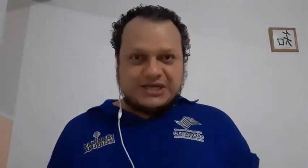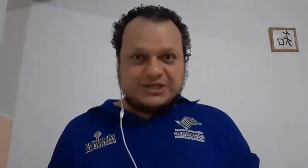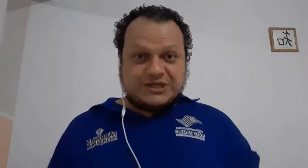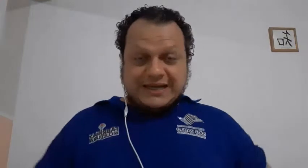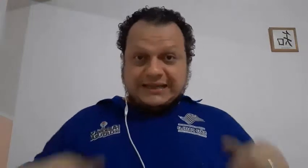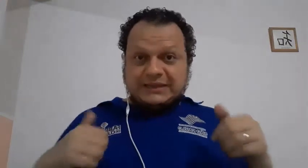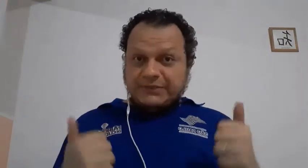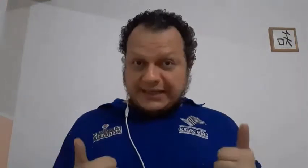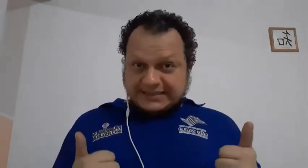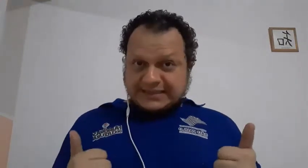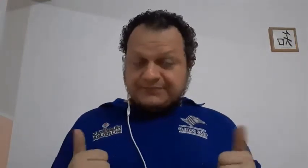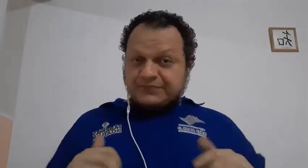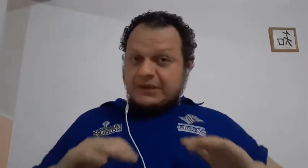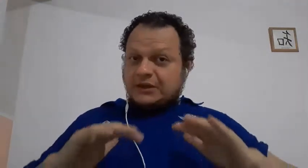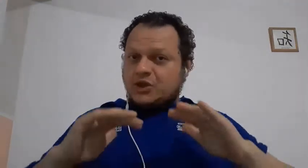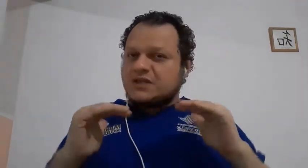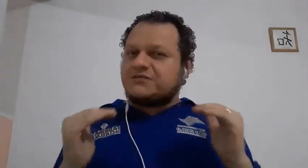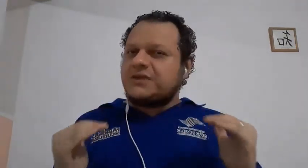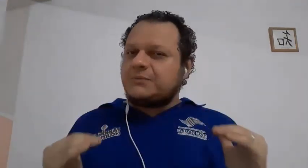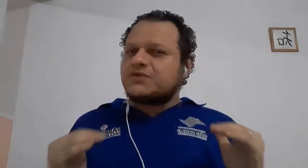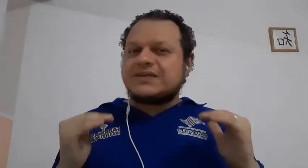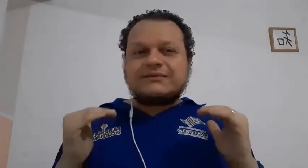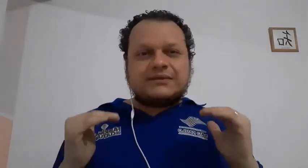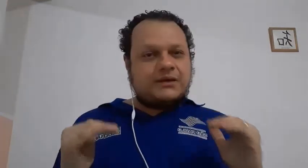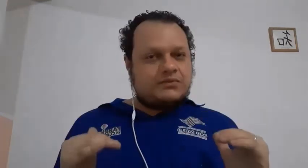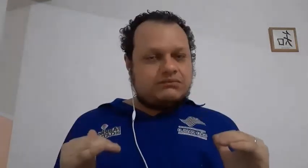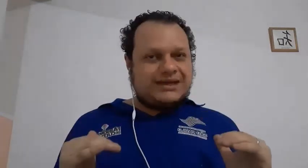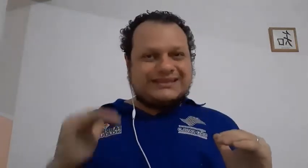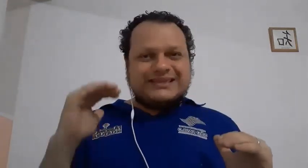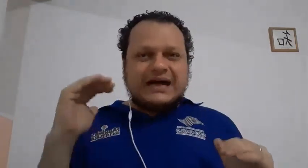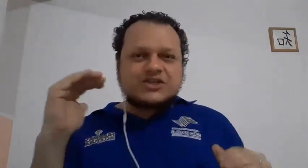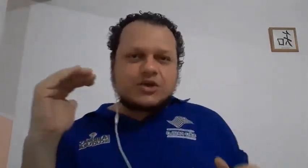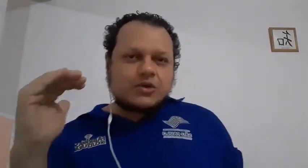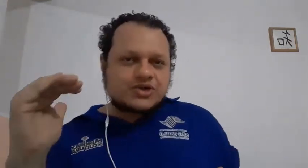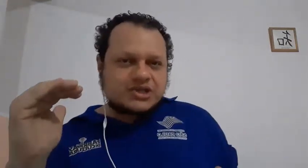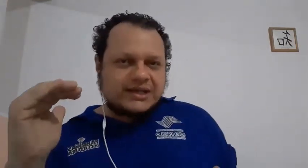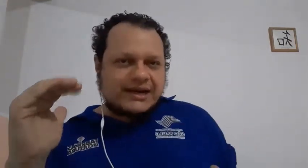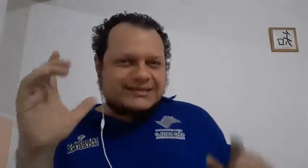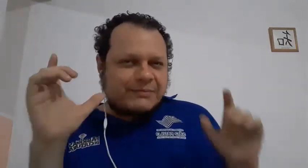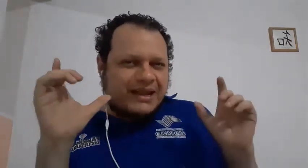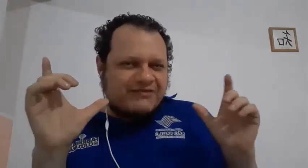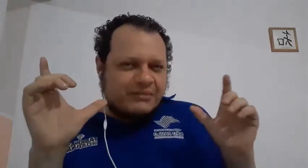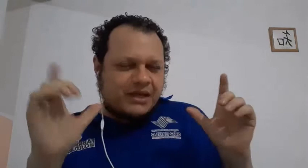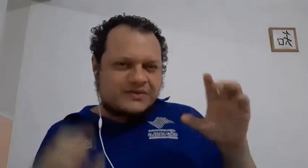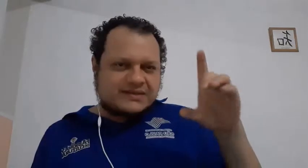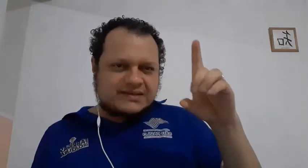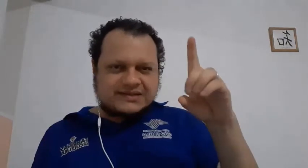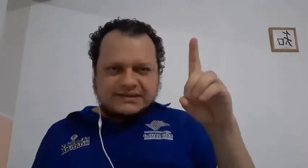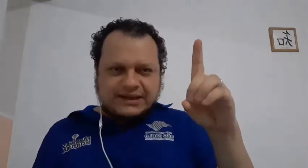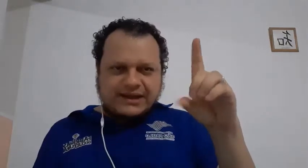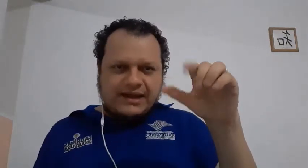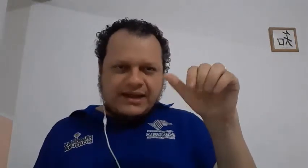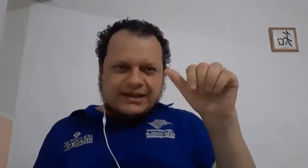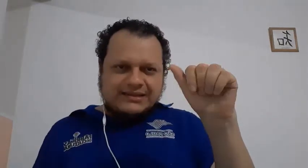gente? Então, beleza. Nós vimos, então, que datilologia, essa palavra meio esquisita, né?